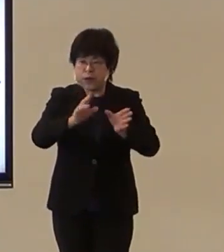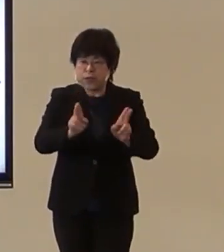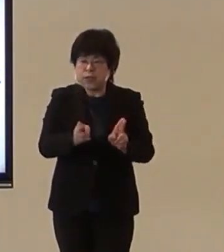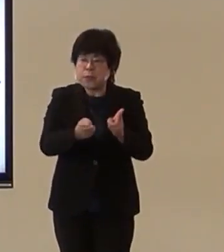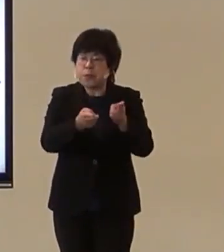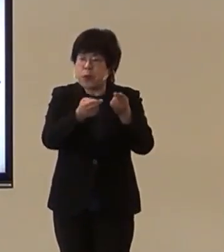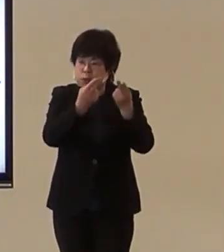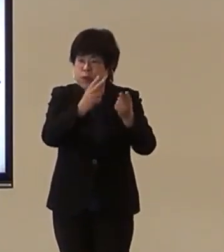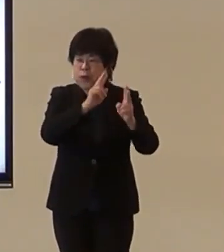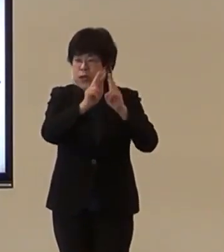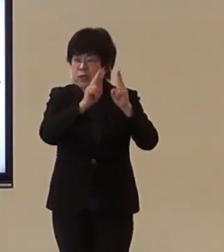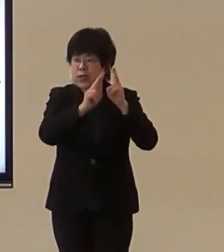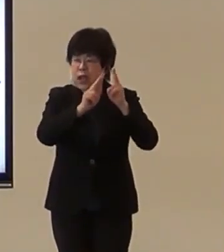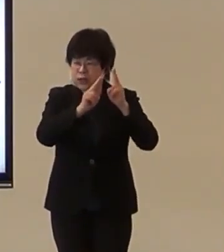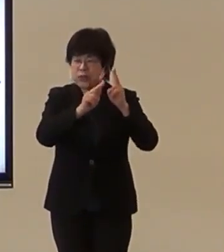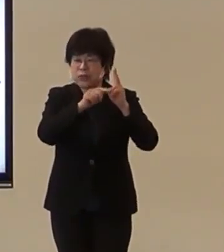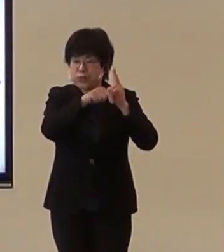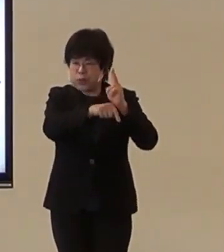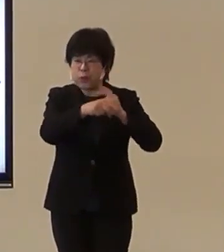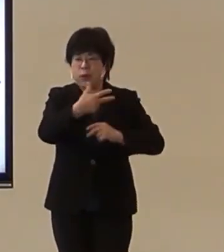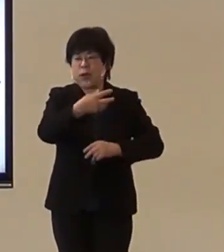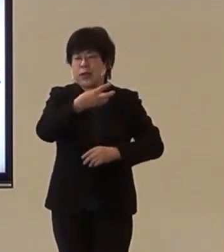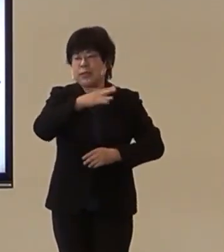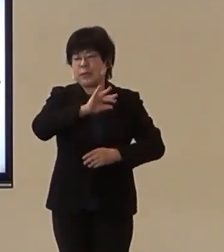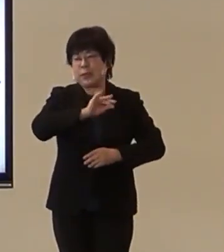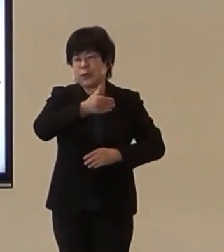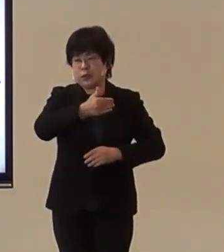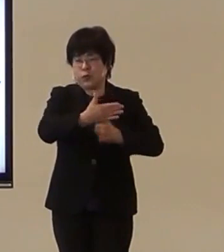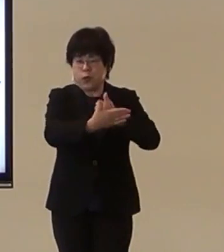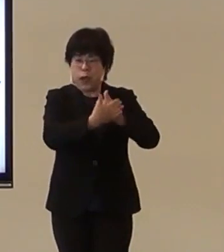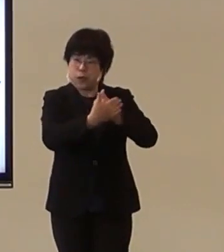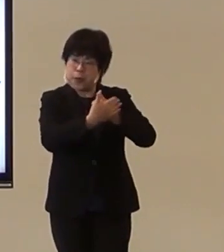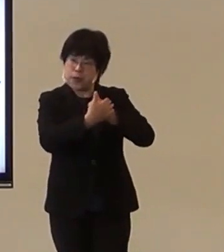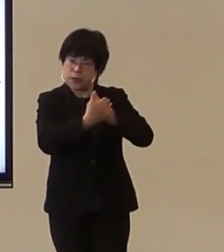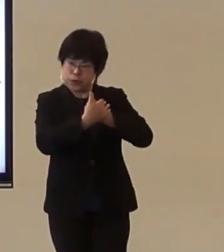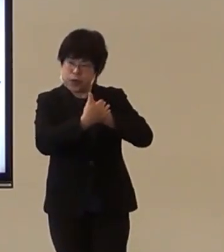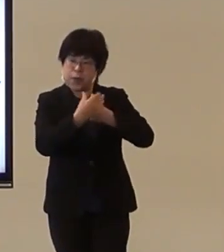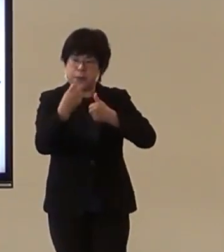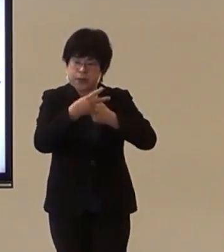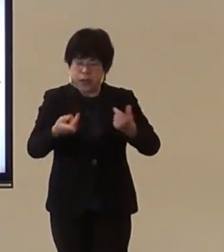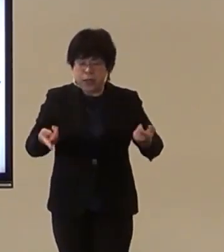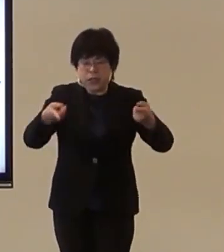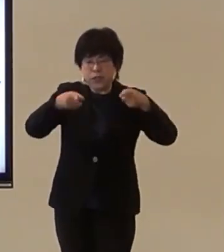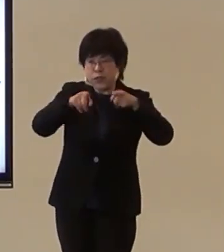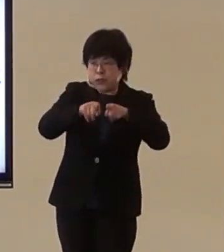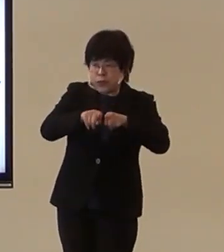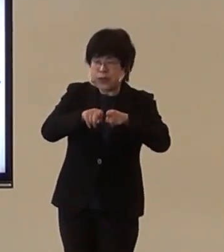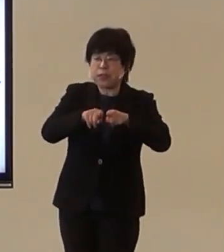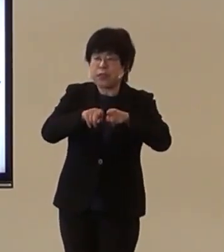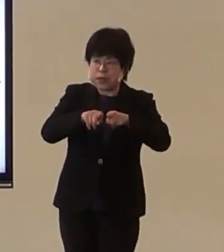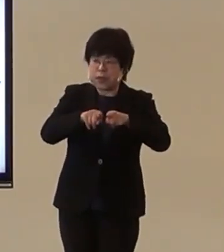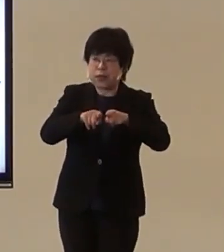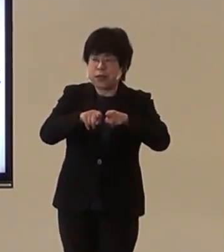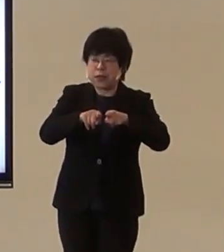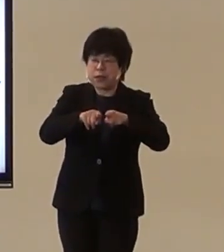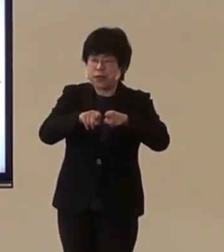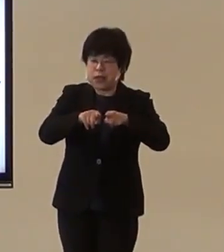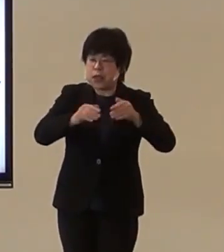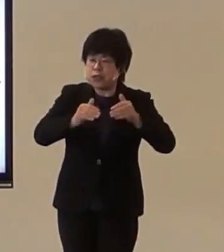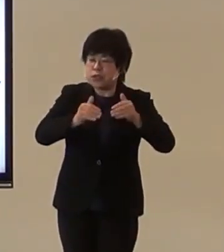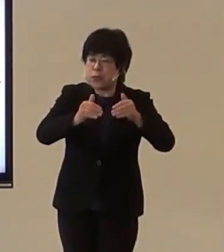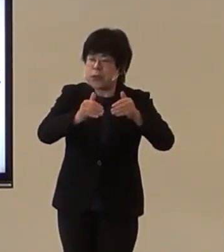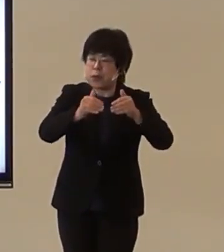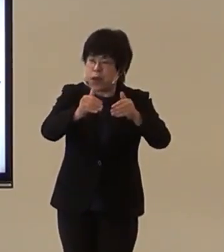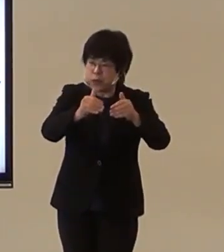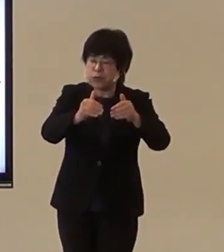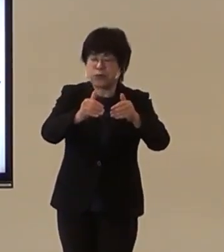清水さんのさまざまなアドバイス、あるいは一緒になって取り組んでいただける、ことが、加